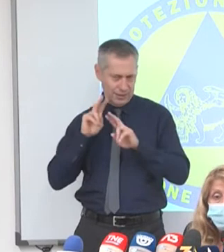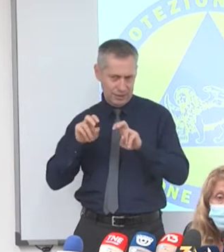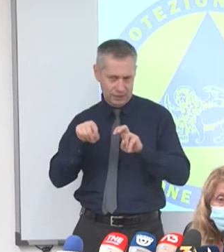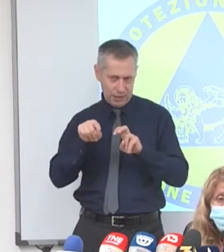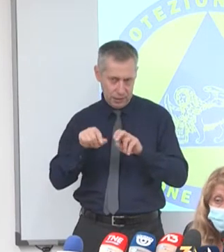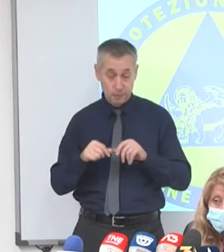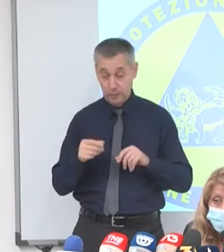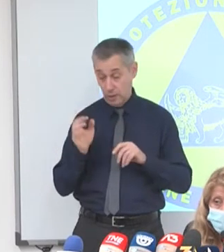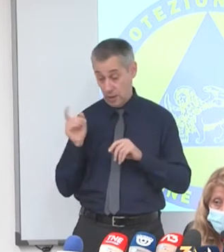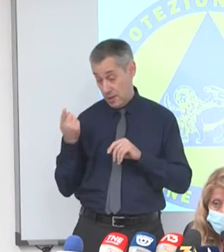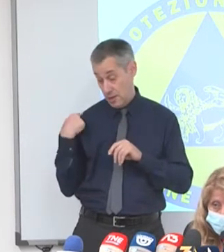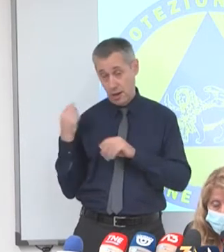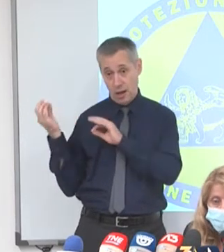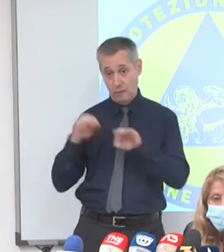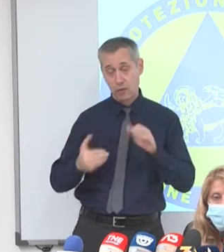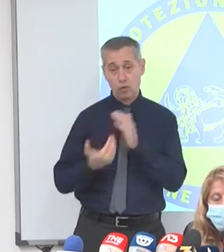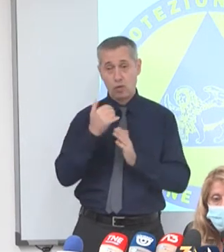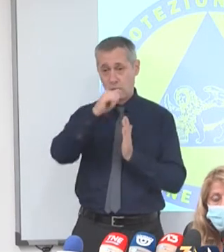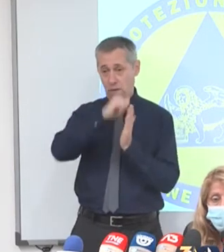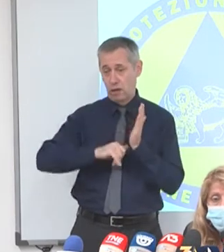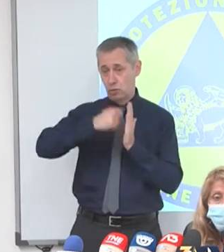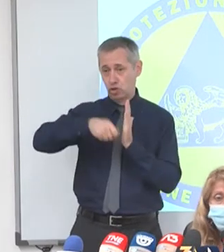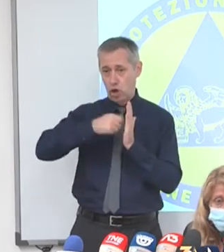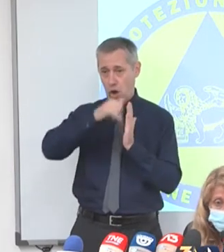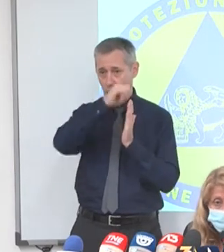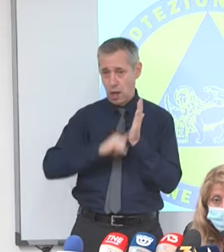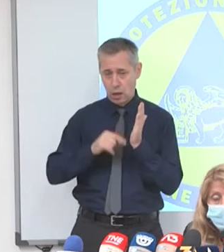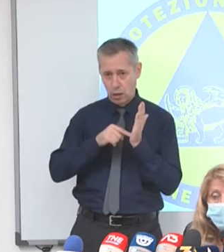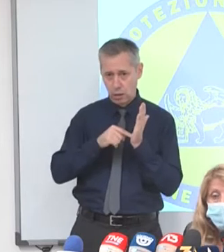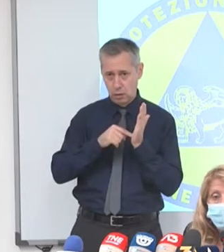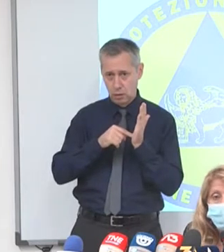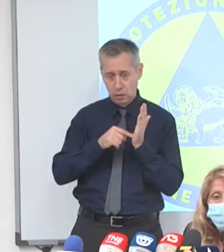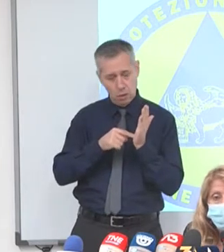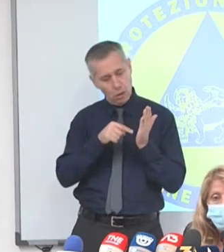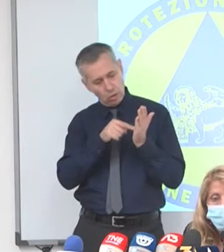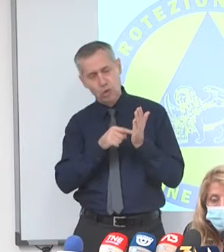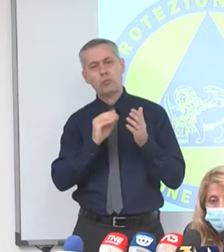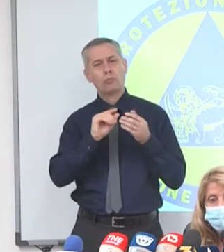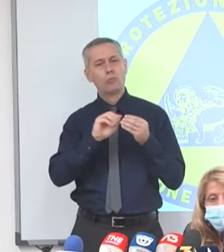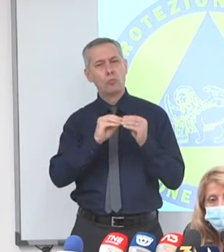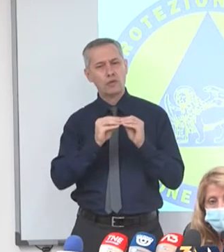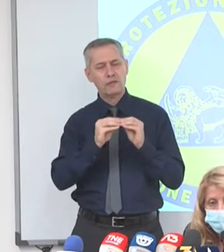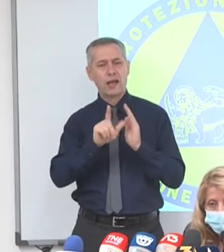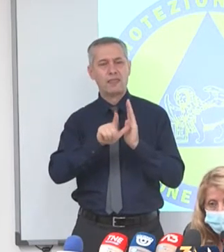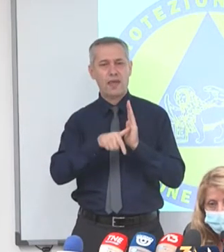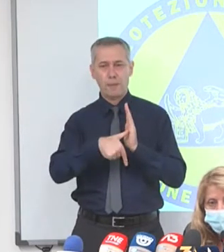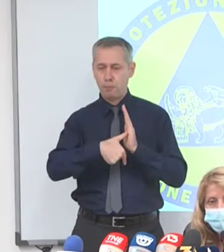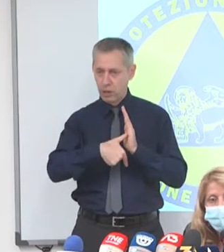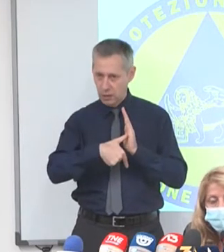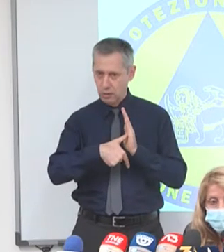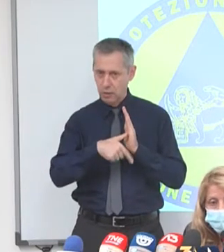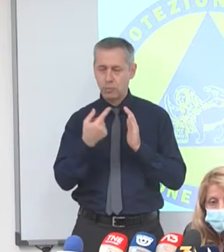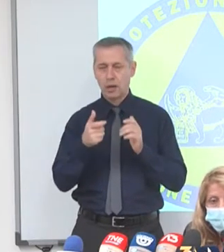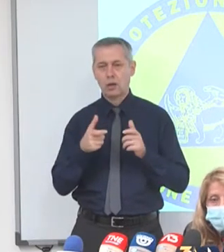e arrivata ieri una nuova circolare che modifica e quelli che sono i tempi anche di